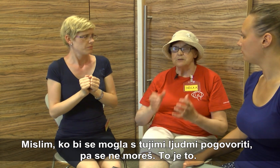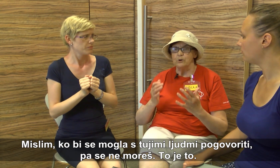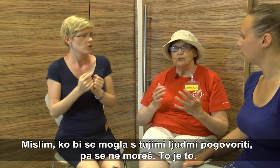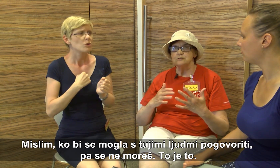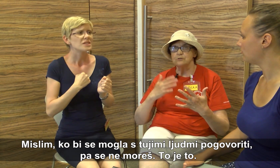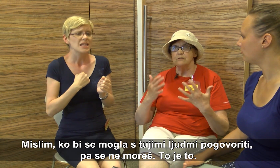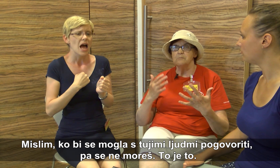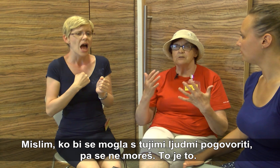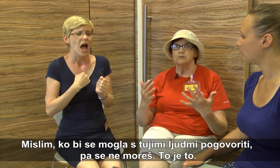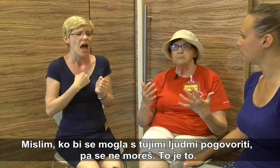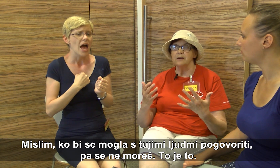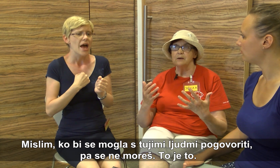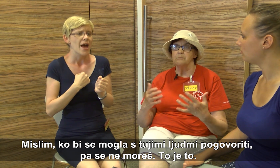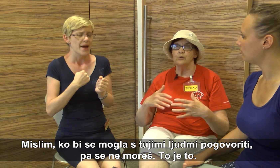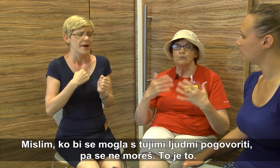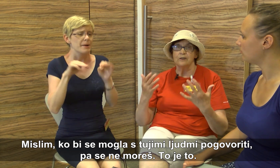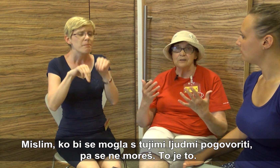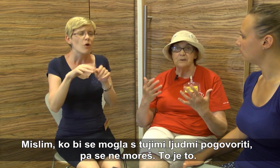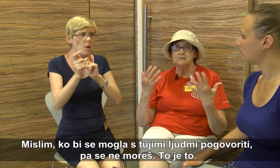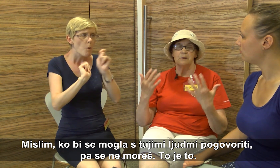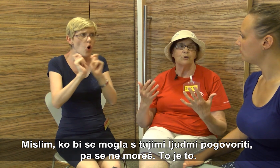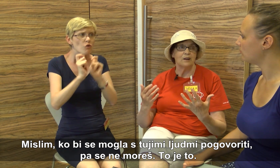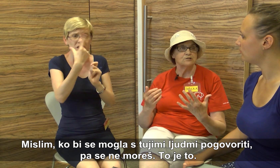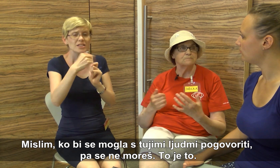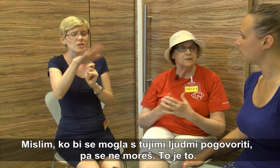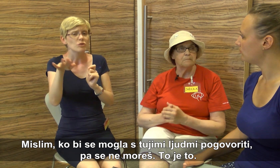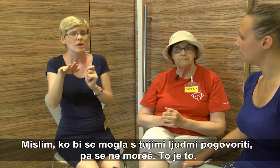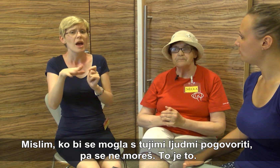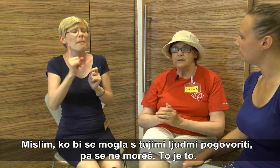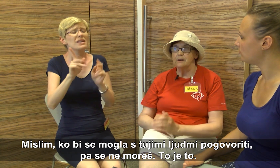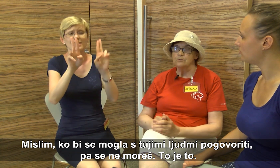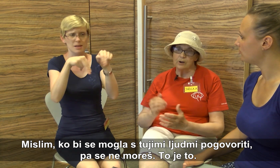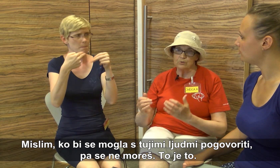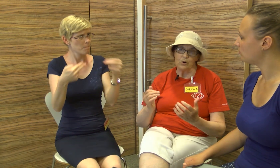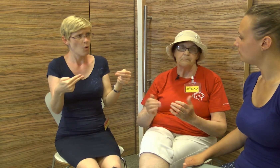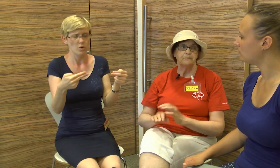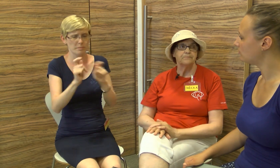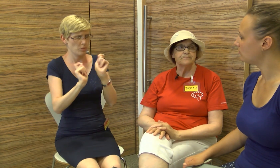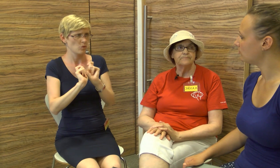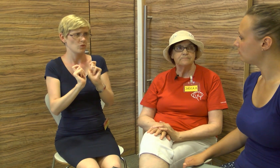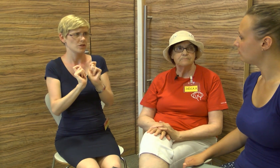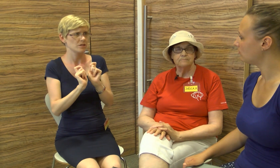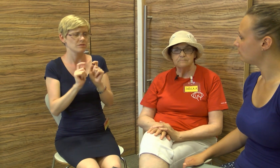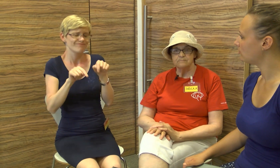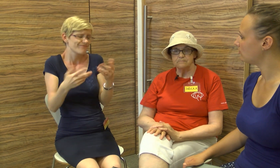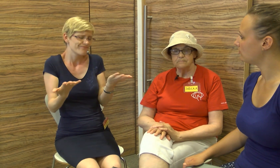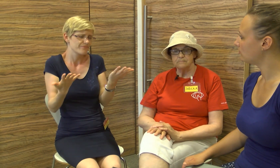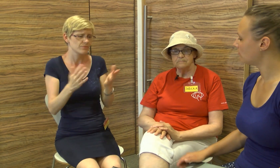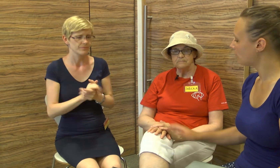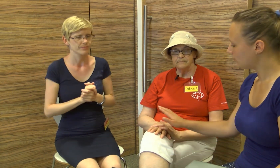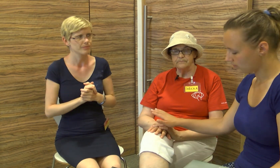ko bi se mogla z gotovimi ljudmi pogovoriti, pa se ne moreš. Ne. To je to.